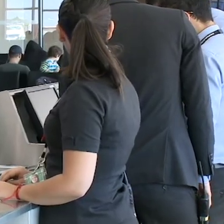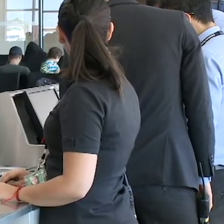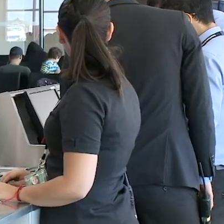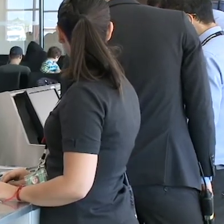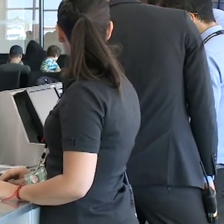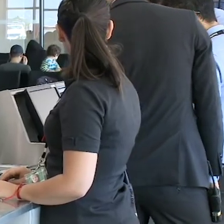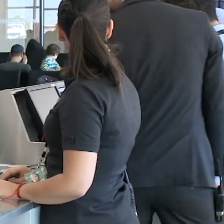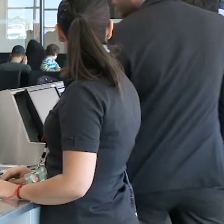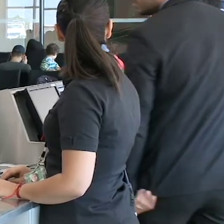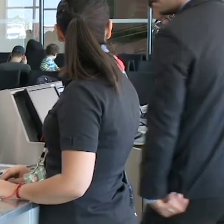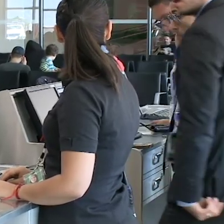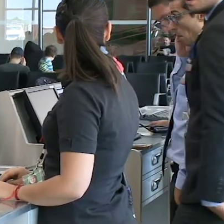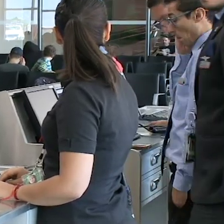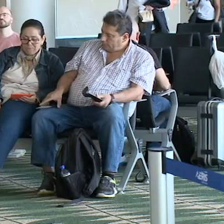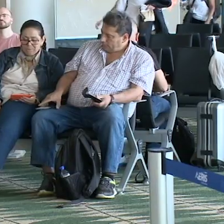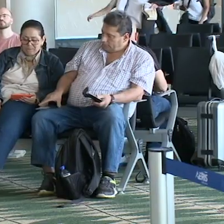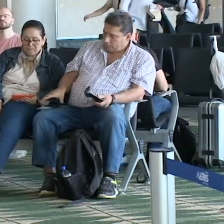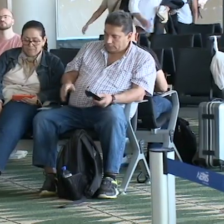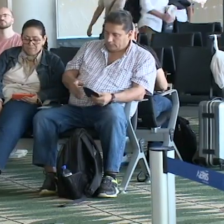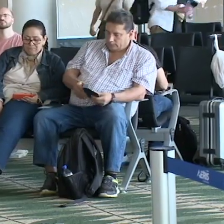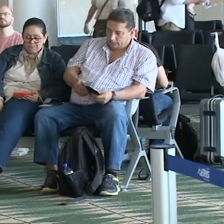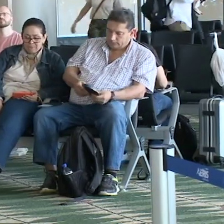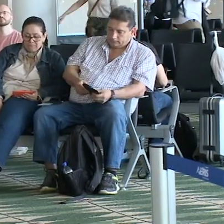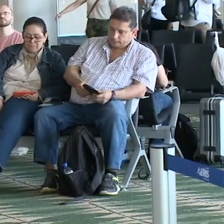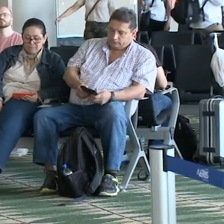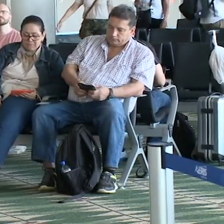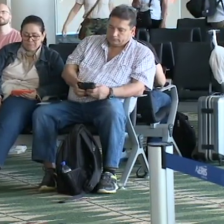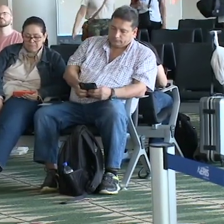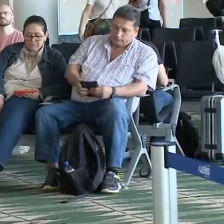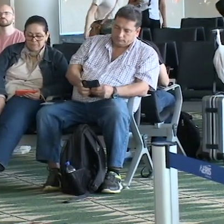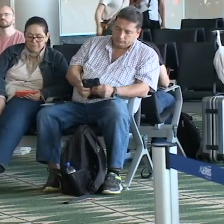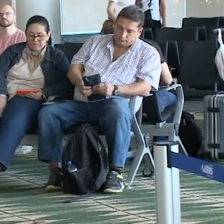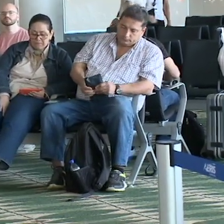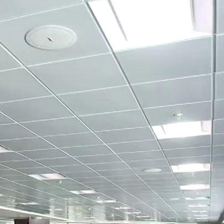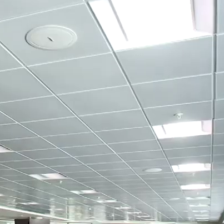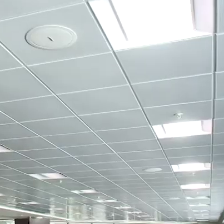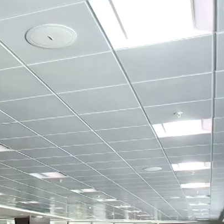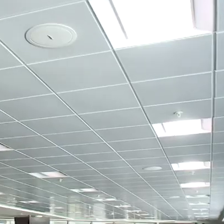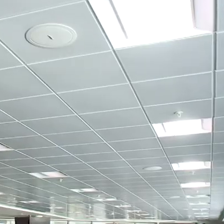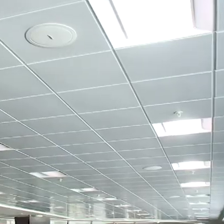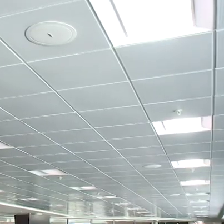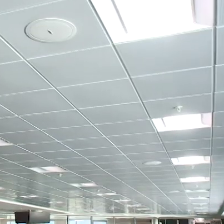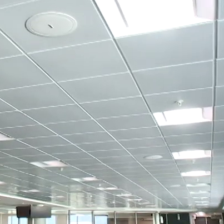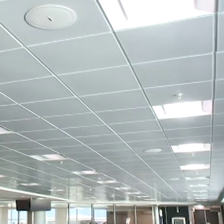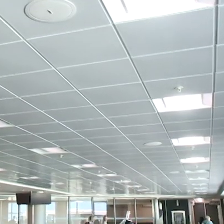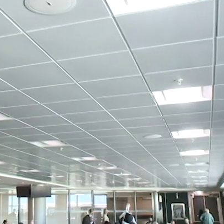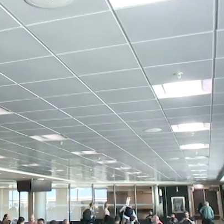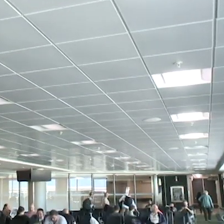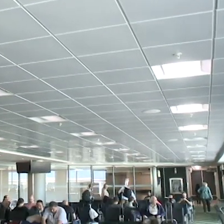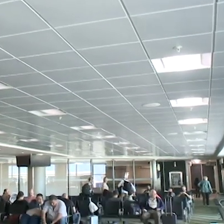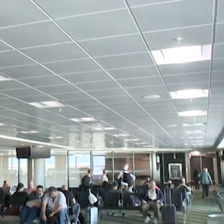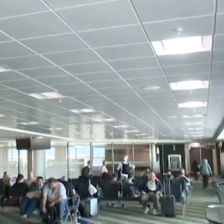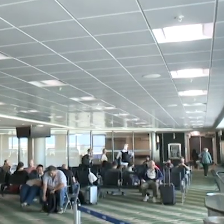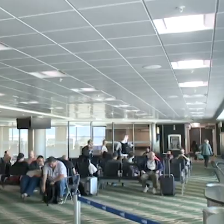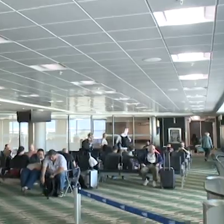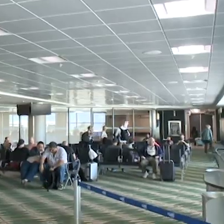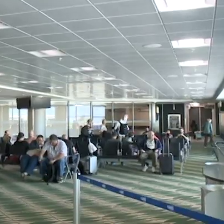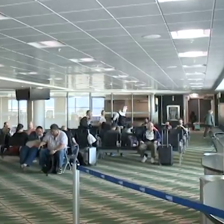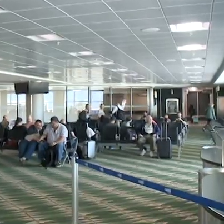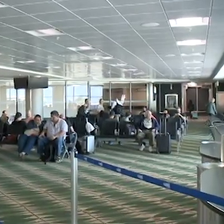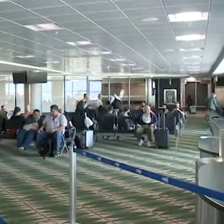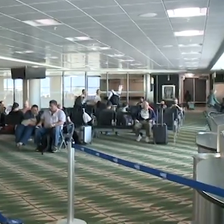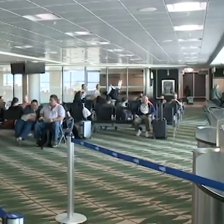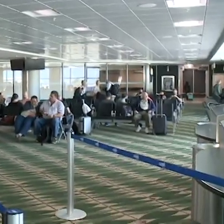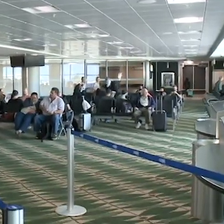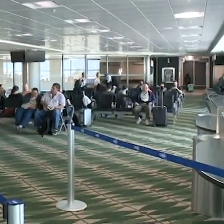el oeste la ministra de turismo maría amalia reveló explicó que seis de cada diez pasajeros internacionales